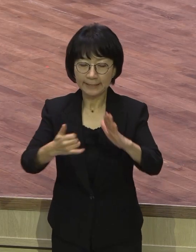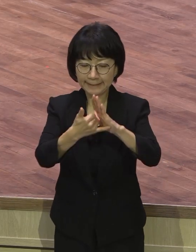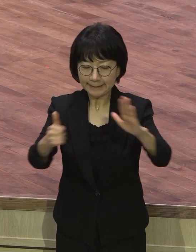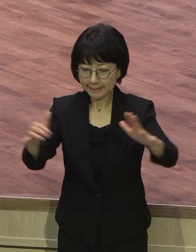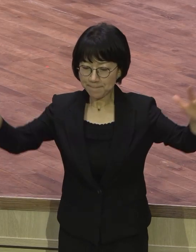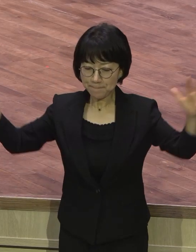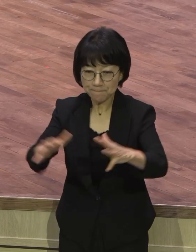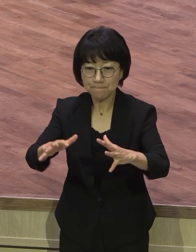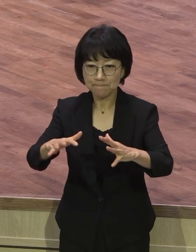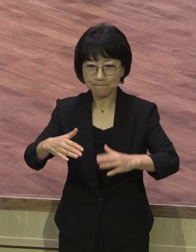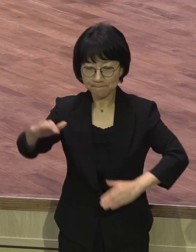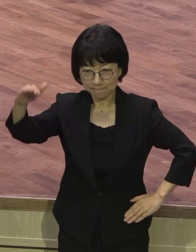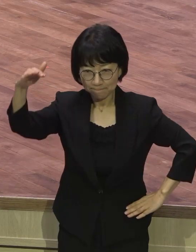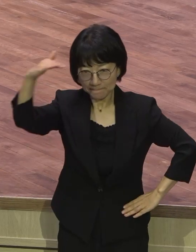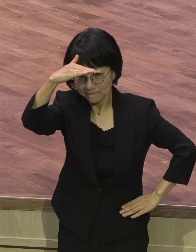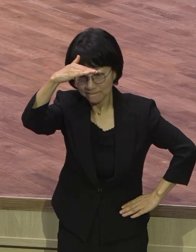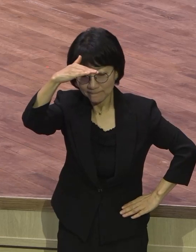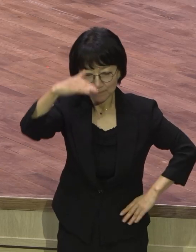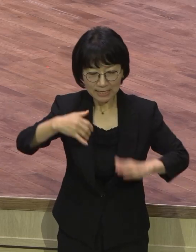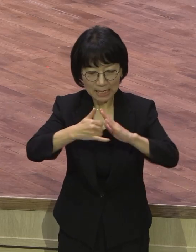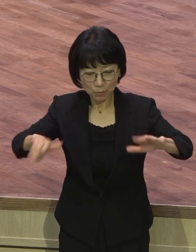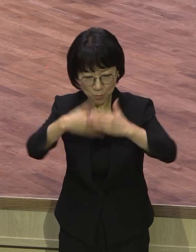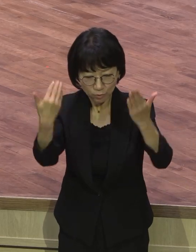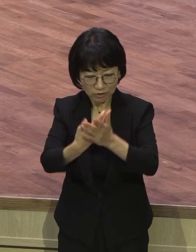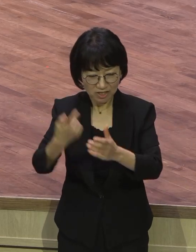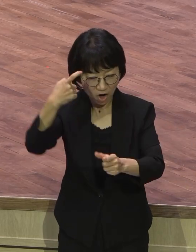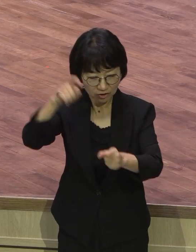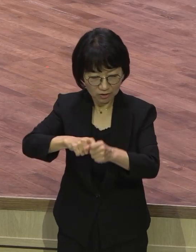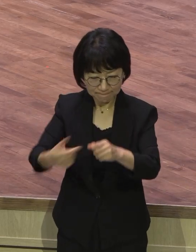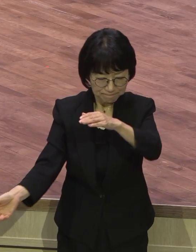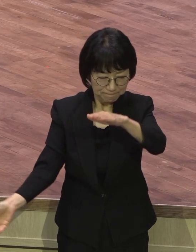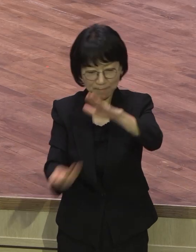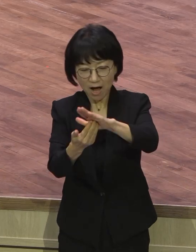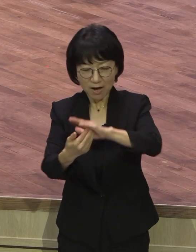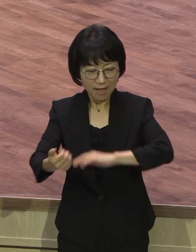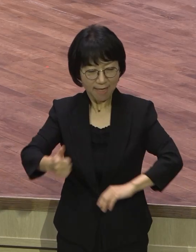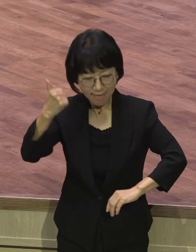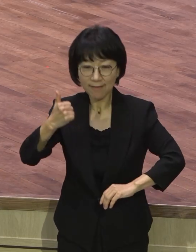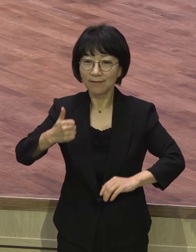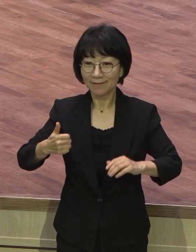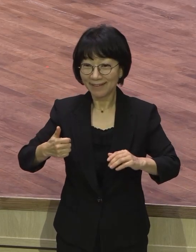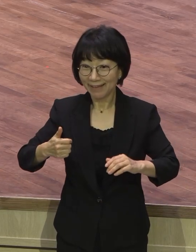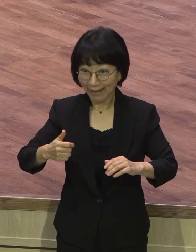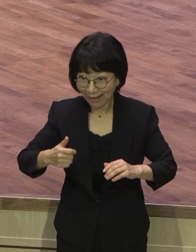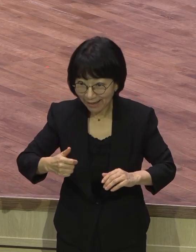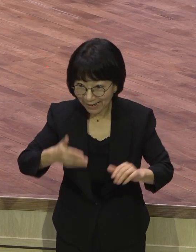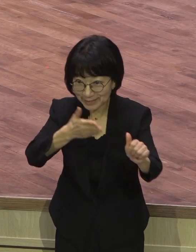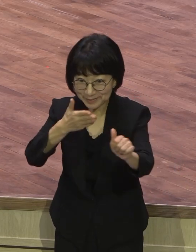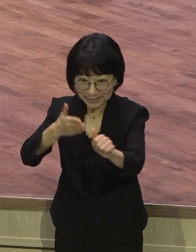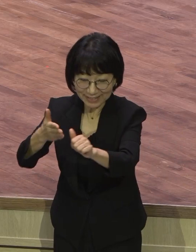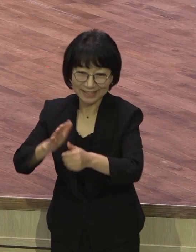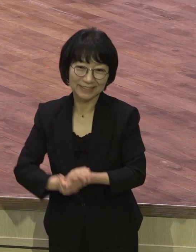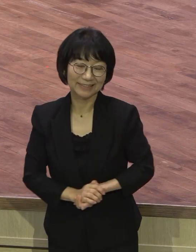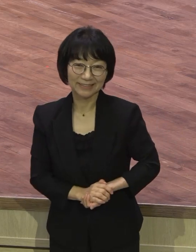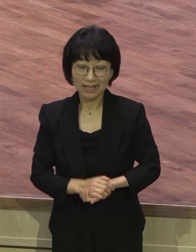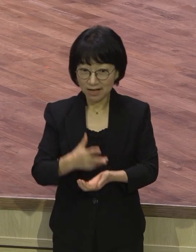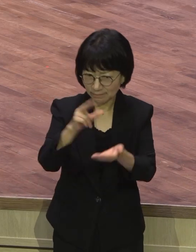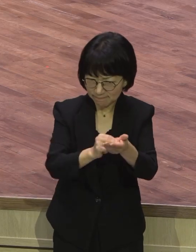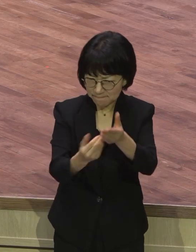세계보험아 영적 서미스로 서자 그런 시간표가 되길 바랍니다 우리 영계 모든 성도들 어떤